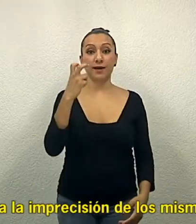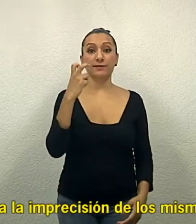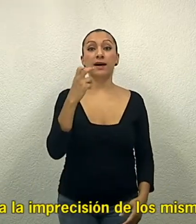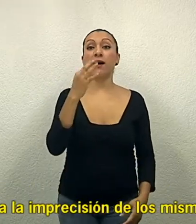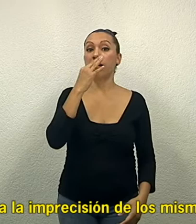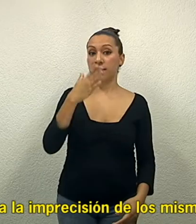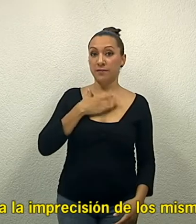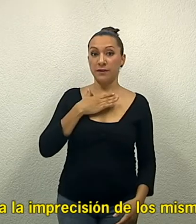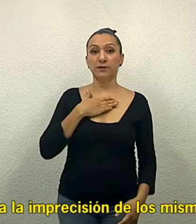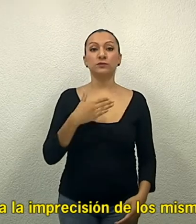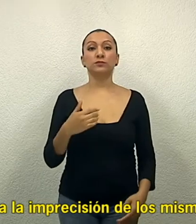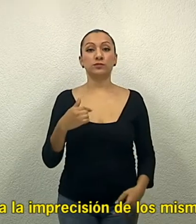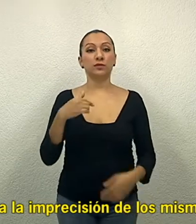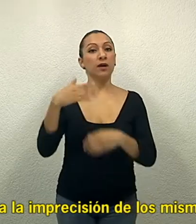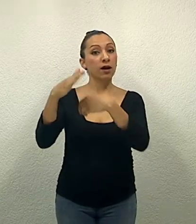de los mismos